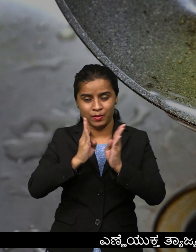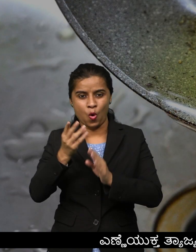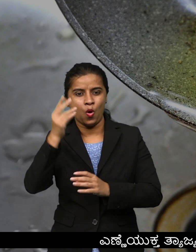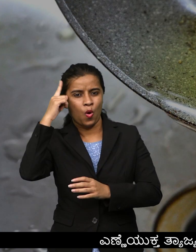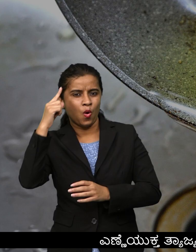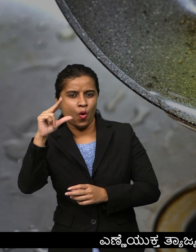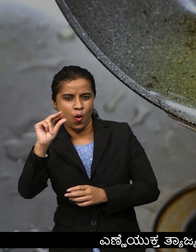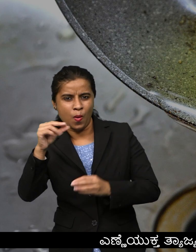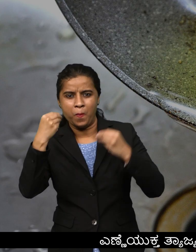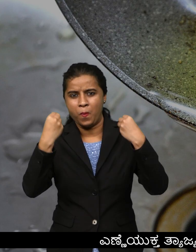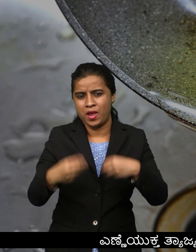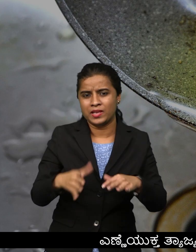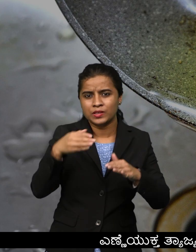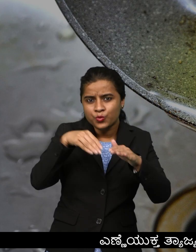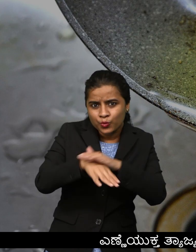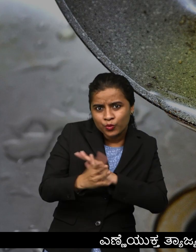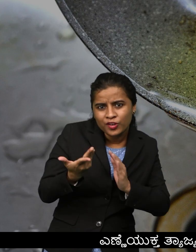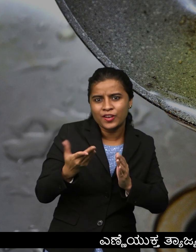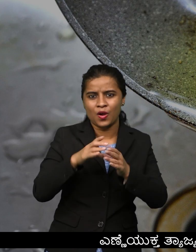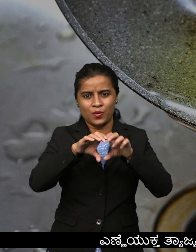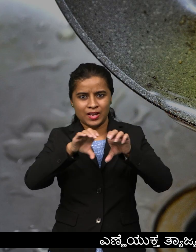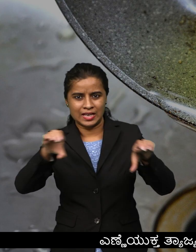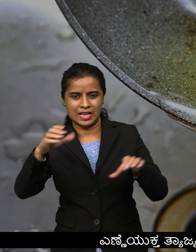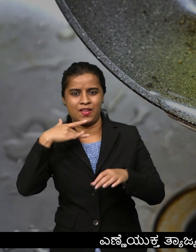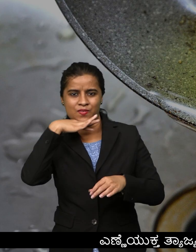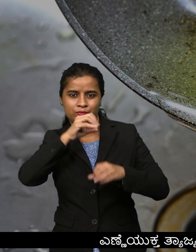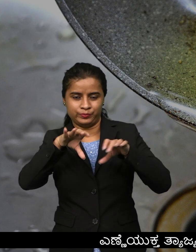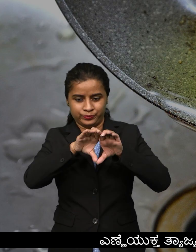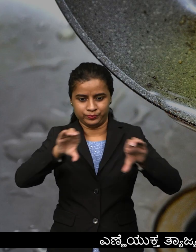ತ್ಯಾಜ್ಯಗಳನ್ನು ಚರಂಡಿಗೆ ಎಸೆಯುವುದಿಲ್ಲ.